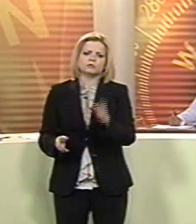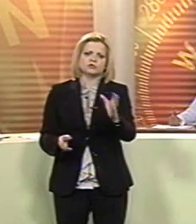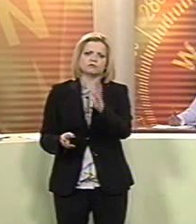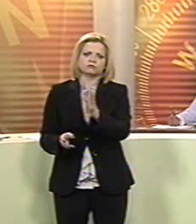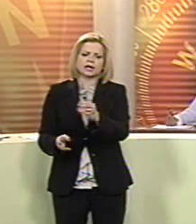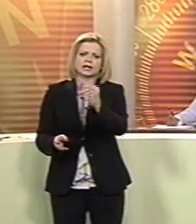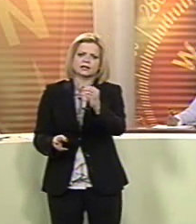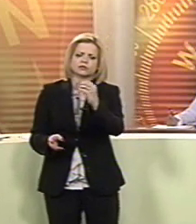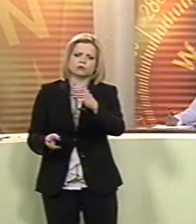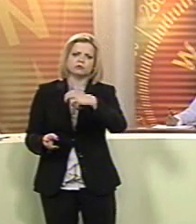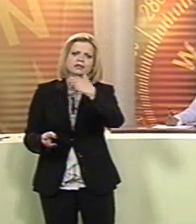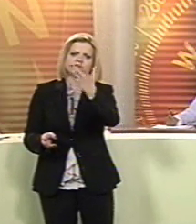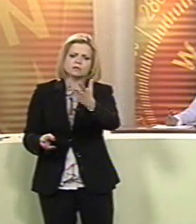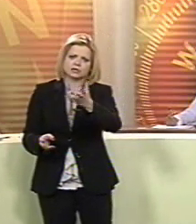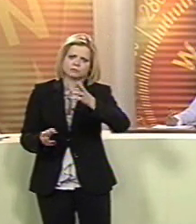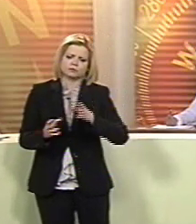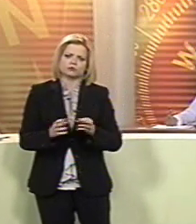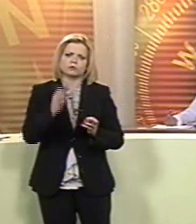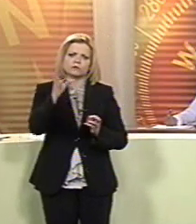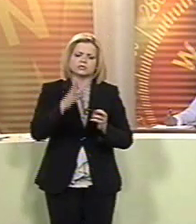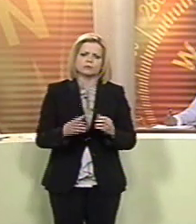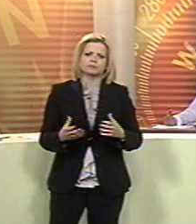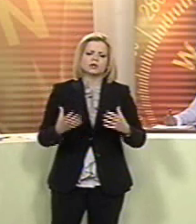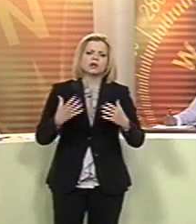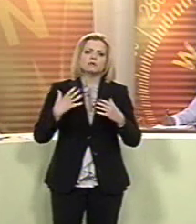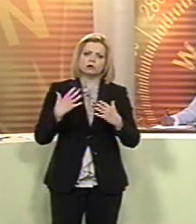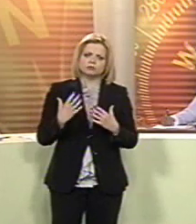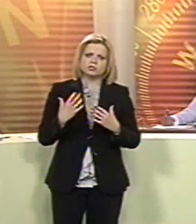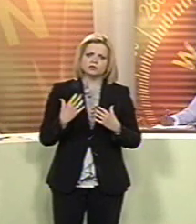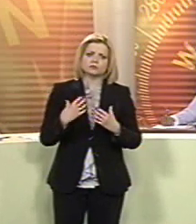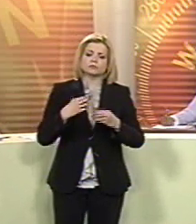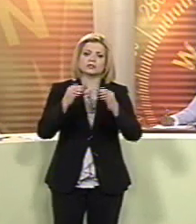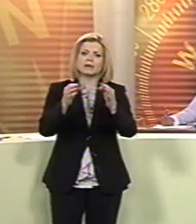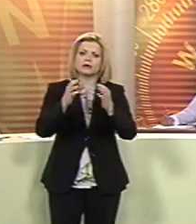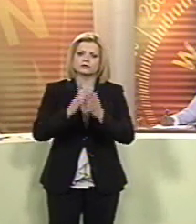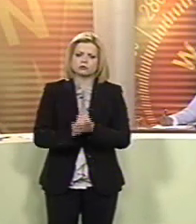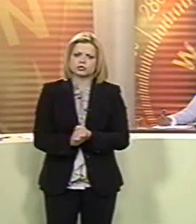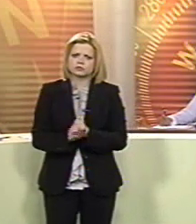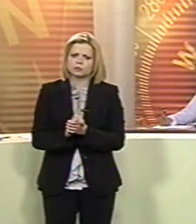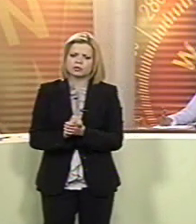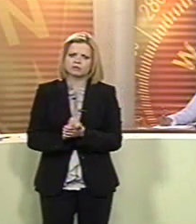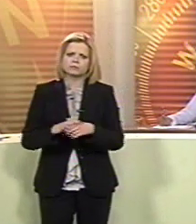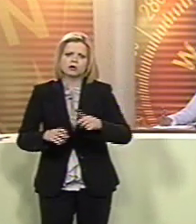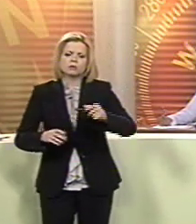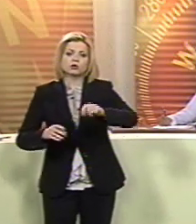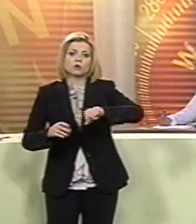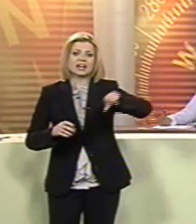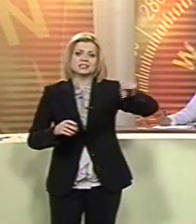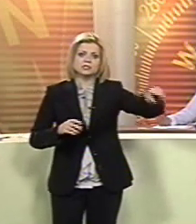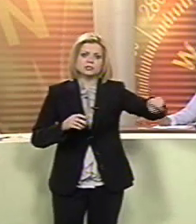Domicílio voluntário é aquele que é escolhido livremente pela pessoa. Então, um exemplo. O meu domicílio, meus amigos, é Belo Horizonte. Sabe por quê? Porque eu resido